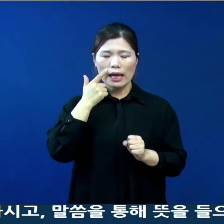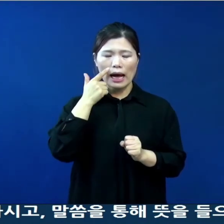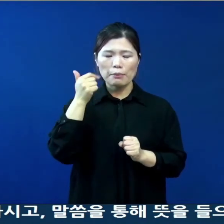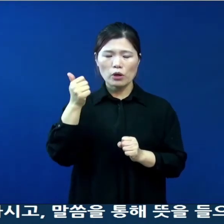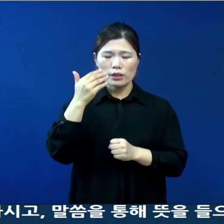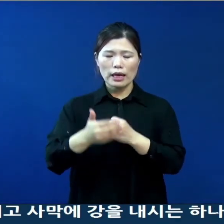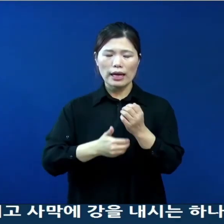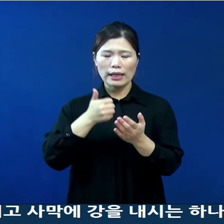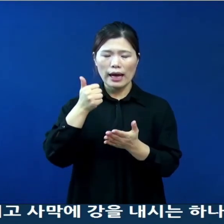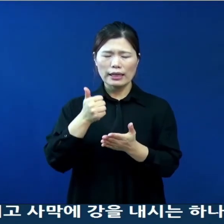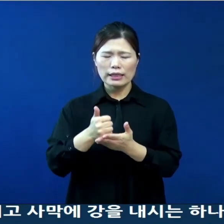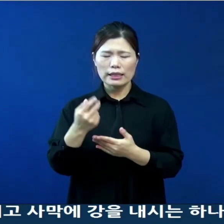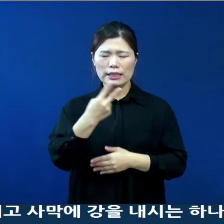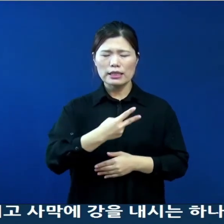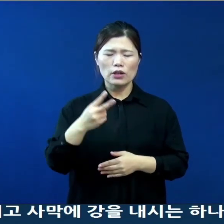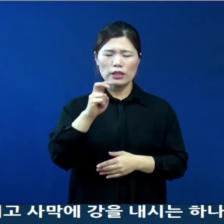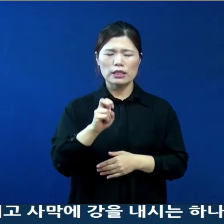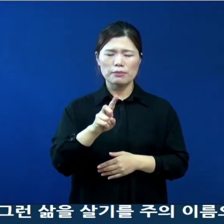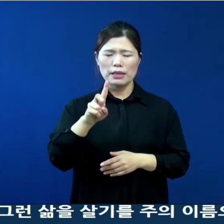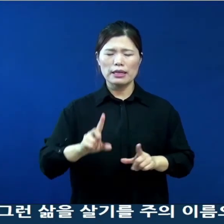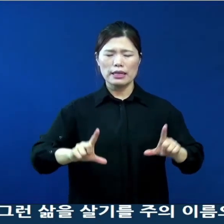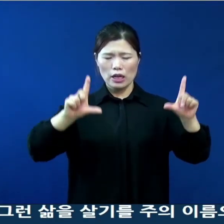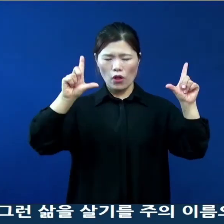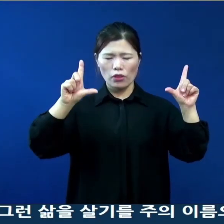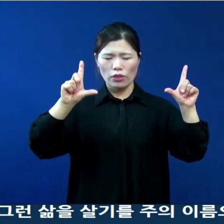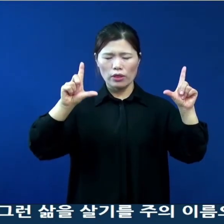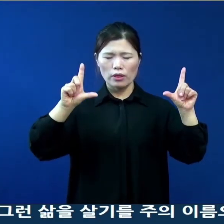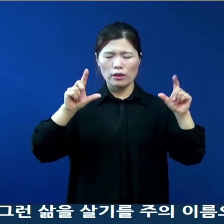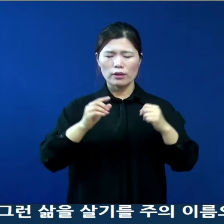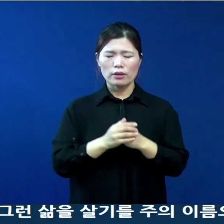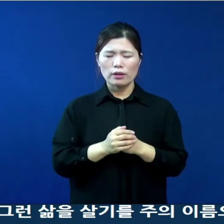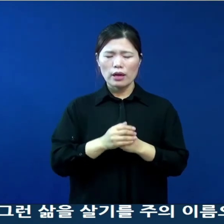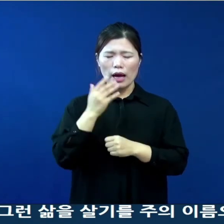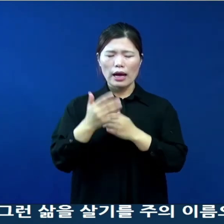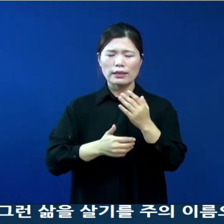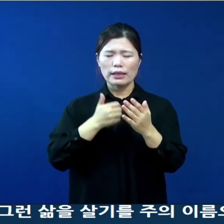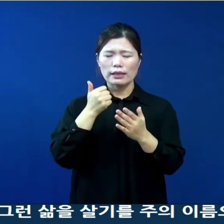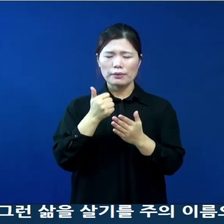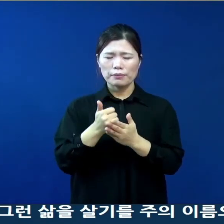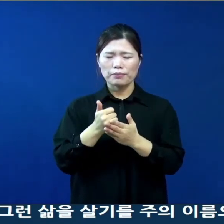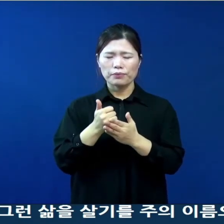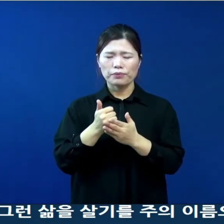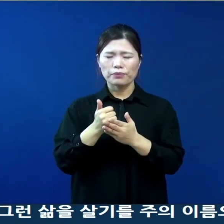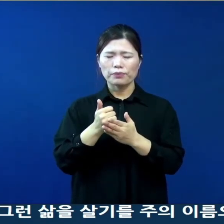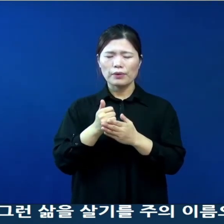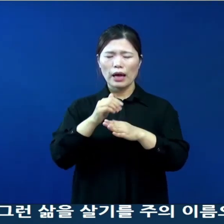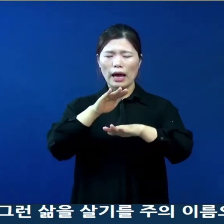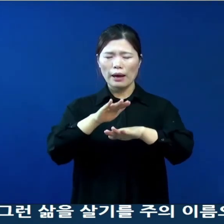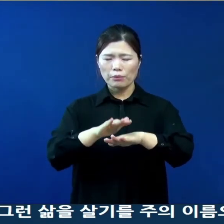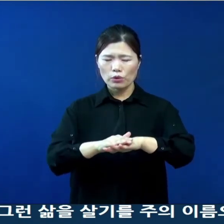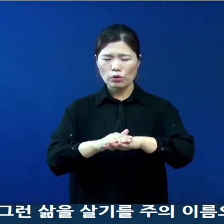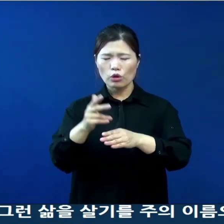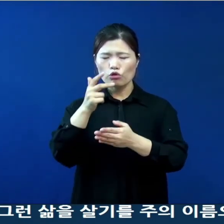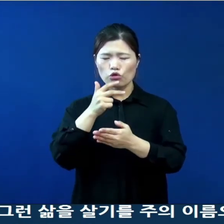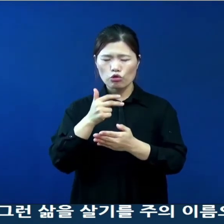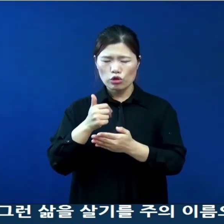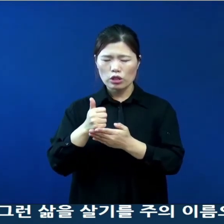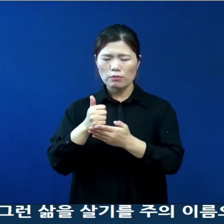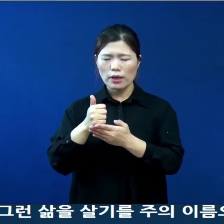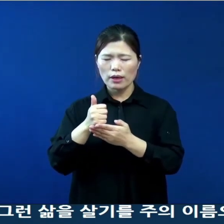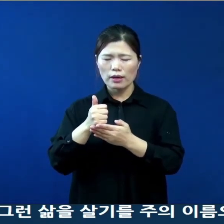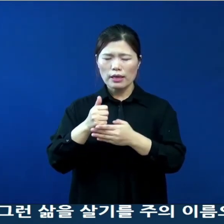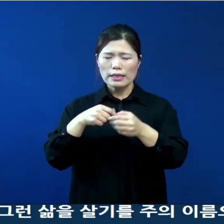하나님, 2021년도 한 해를 앞두고 주의 뜻을 구합니다. 내 생각과 내 계획을